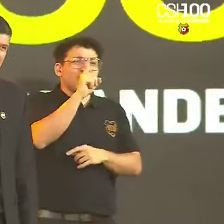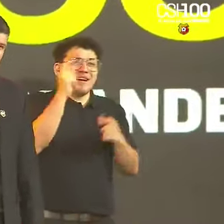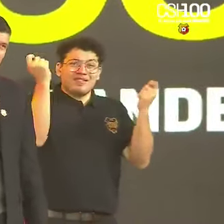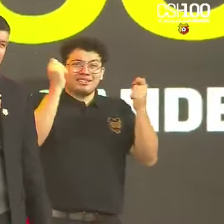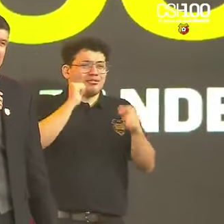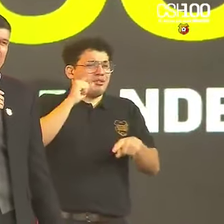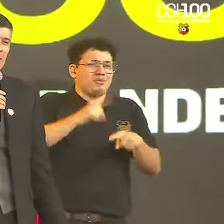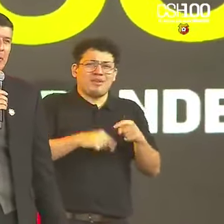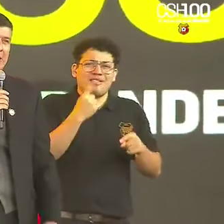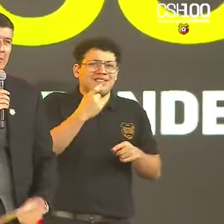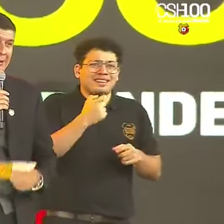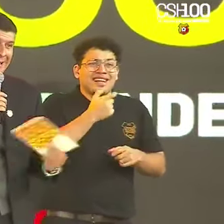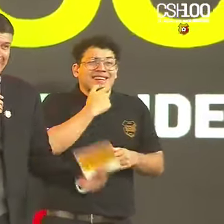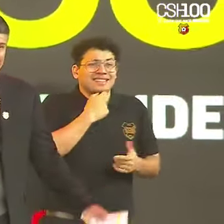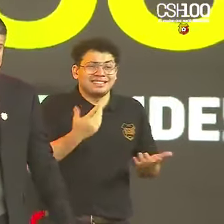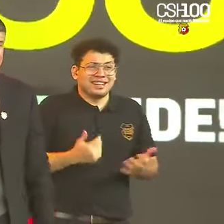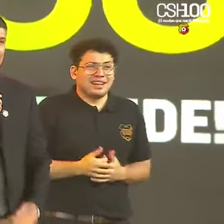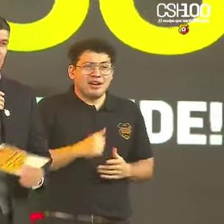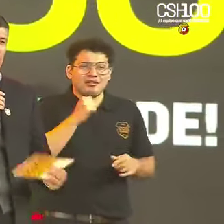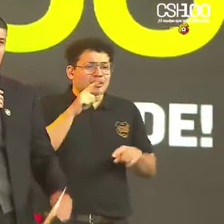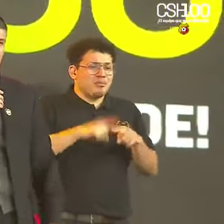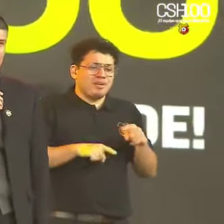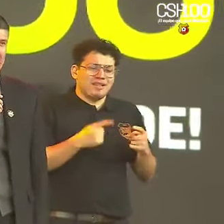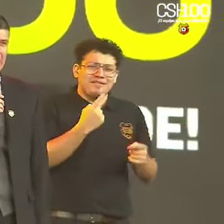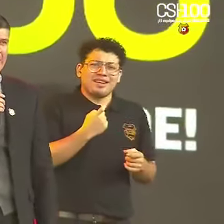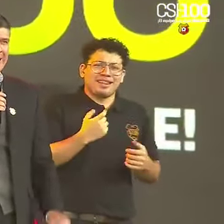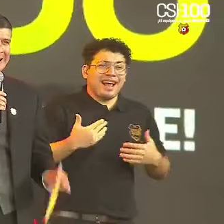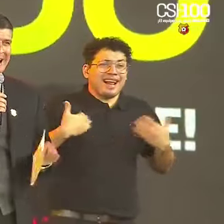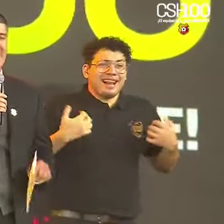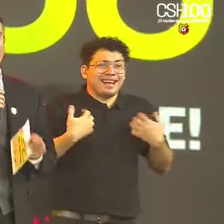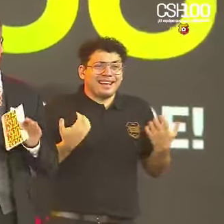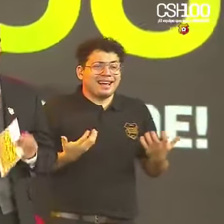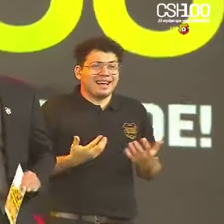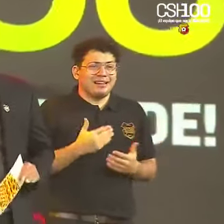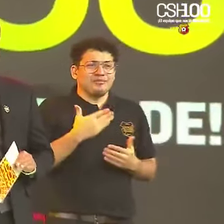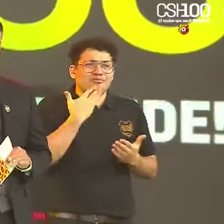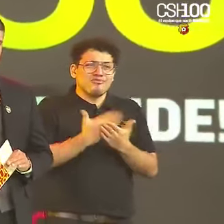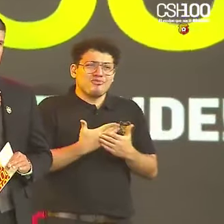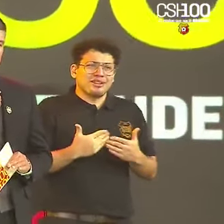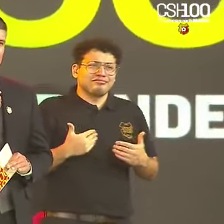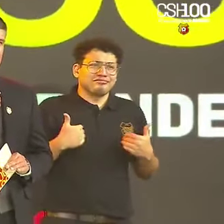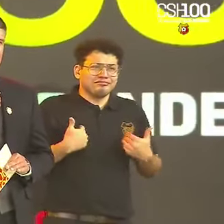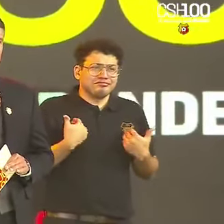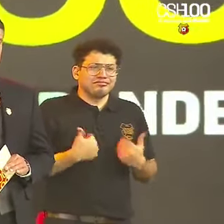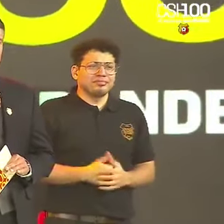risa, en una fiesta no puede faltar la alegría, el buen humor. Tarde a tarde,